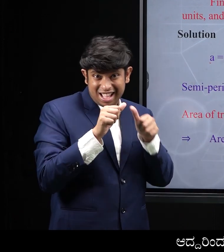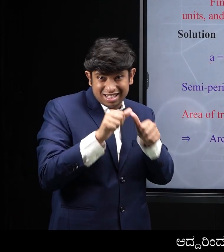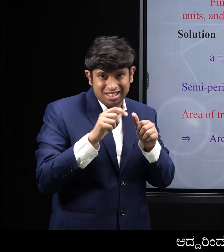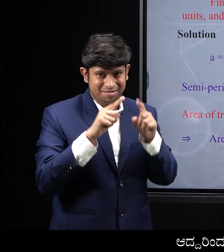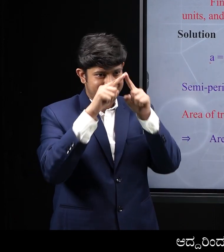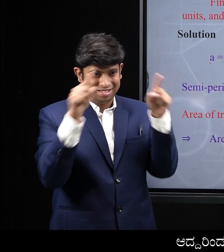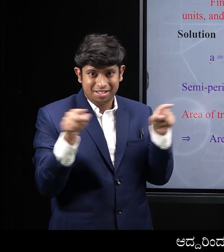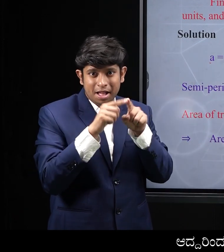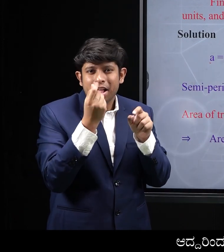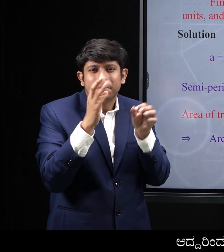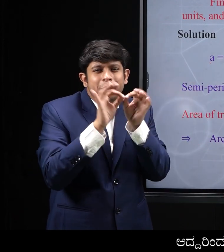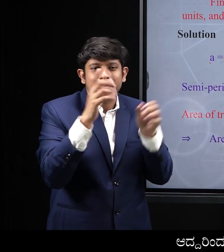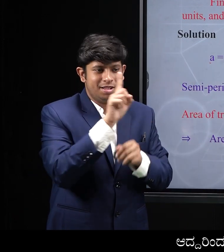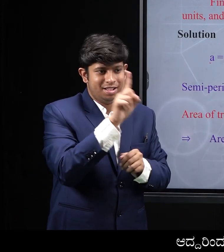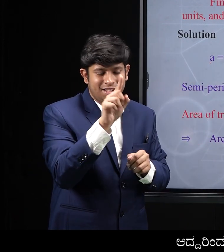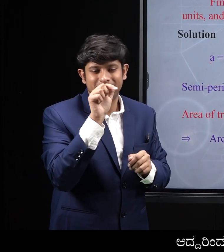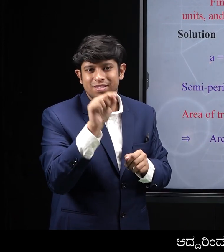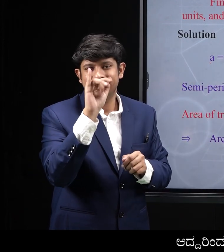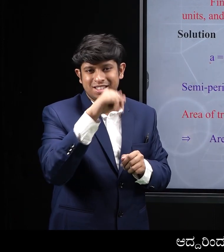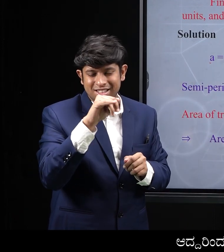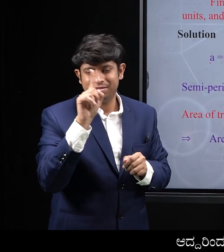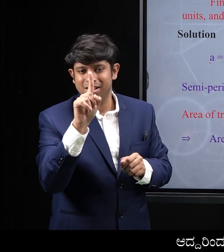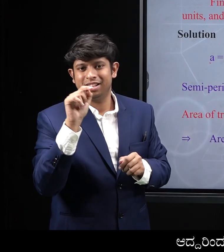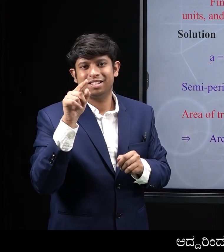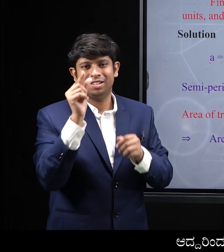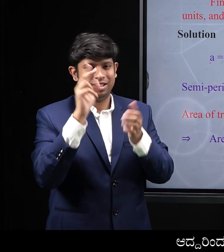ಆದ್ದರಿಂದ ತ್ರಿಕೋನದ ವಿಸ್ತೀರ್ಣ 11.61.